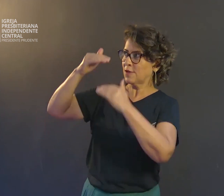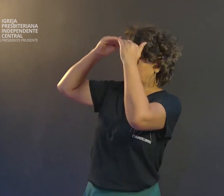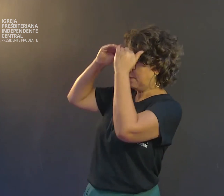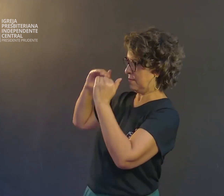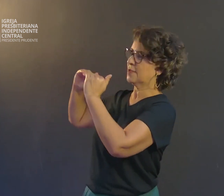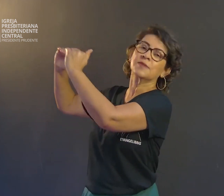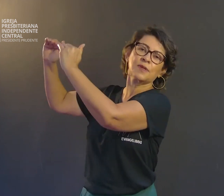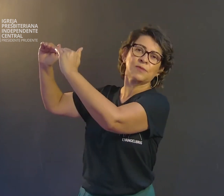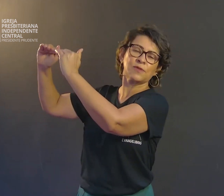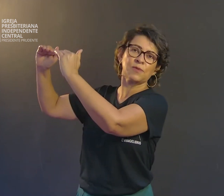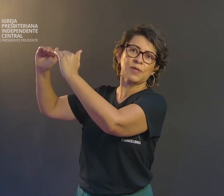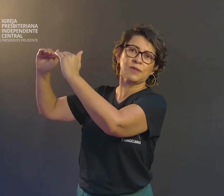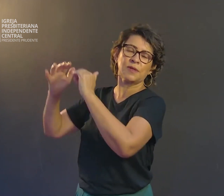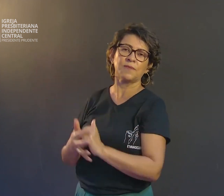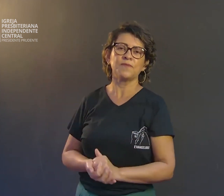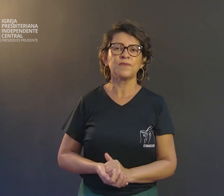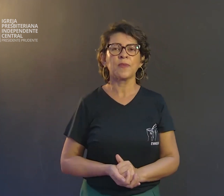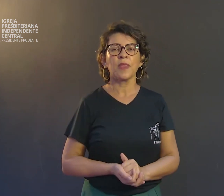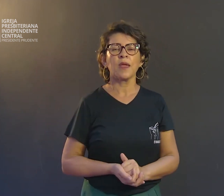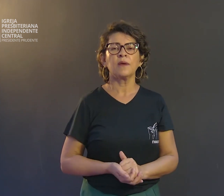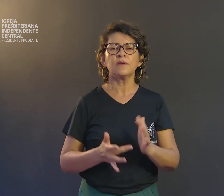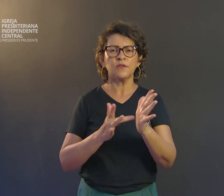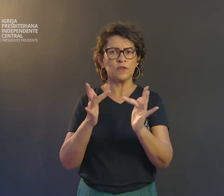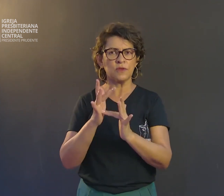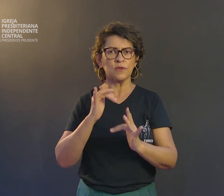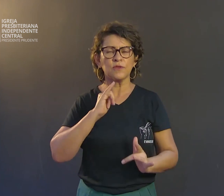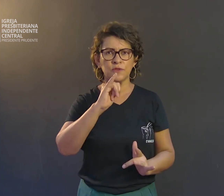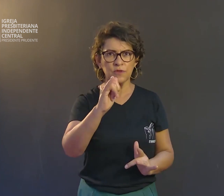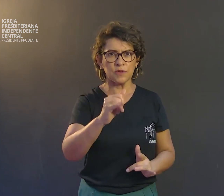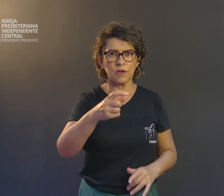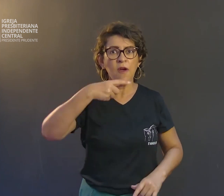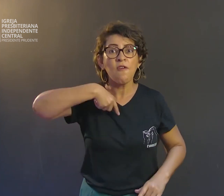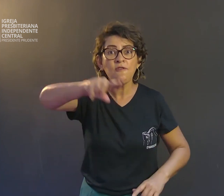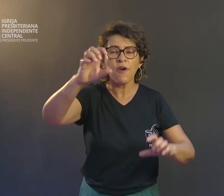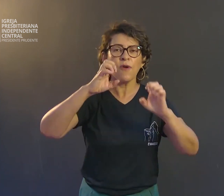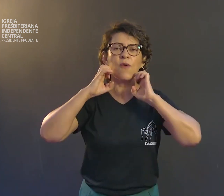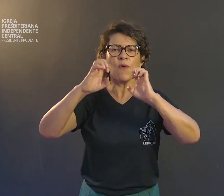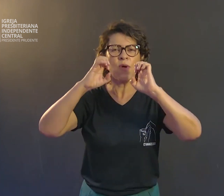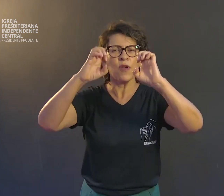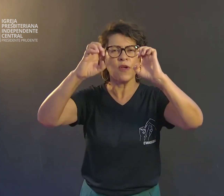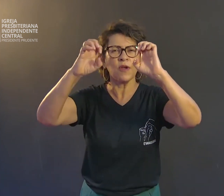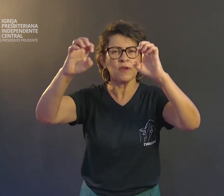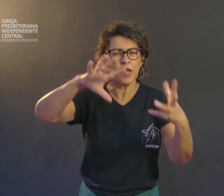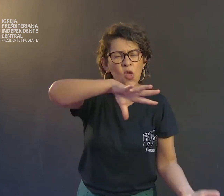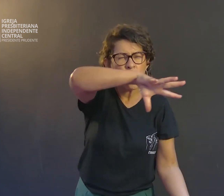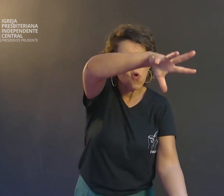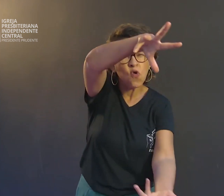E disse-lhes: Vão pelo mundo todo e preguem o Evangelho a todas as nações. Quem crer e